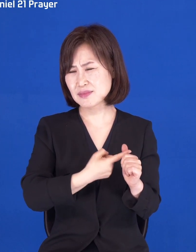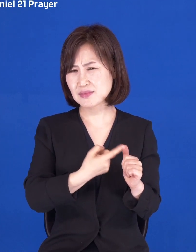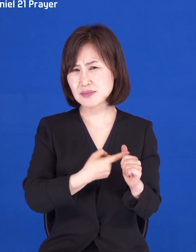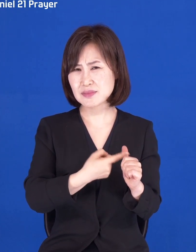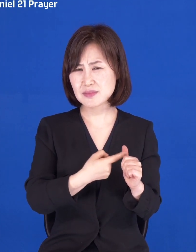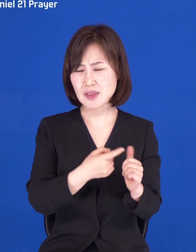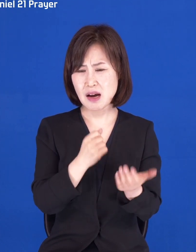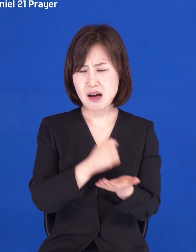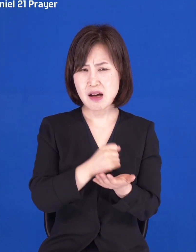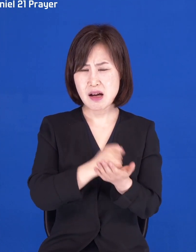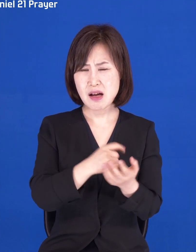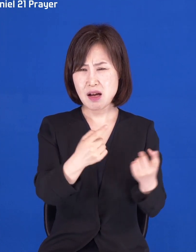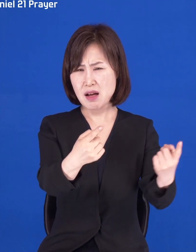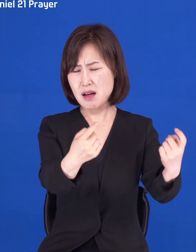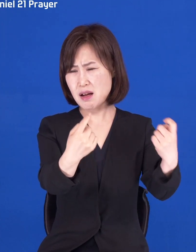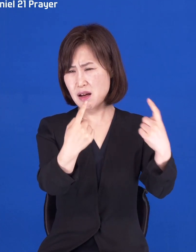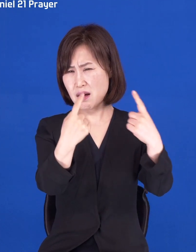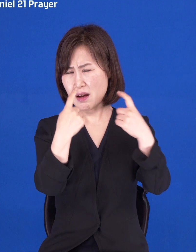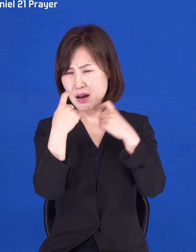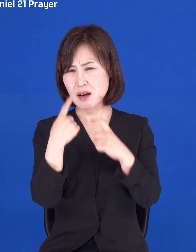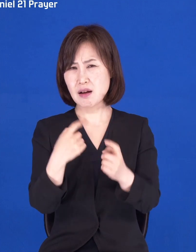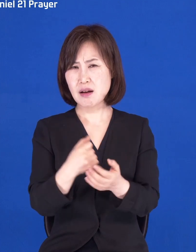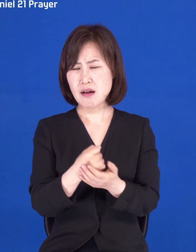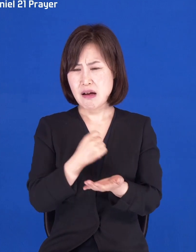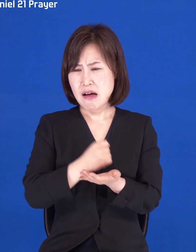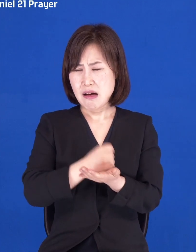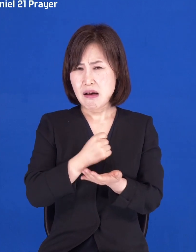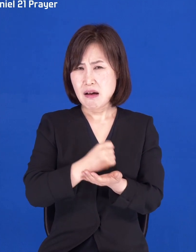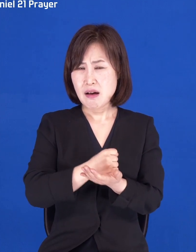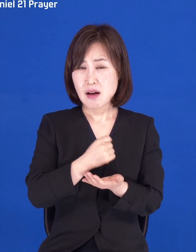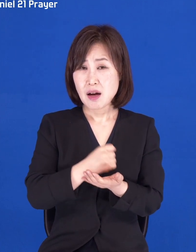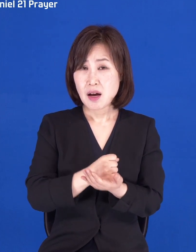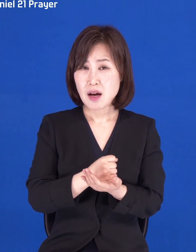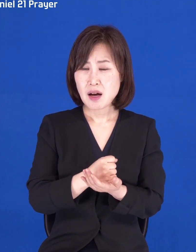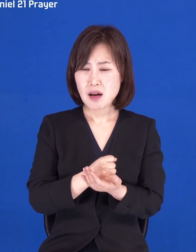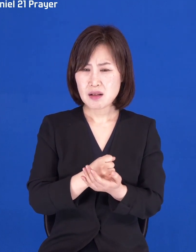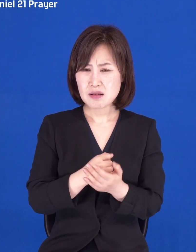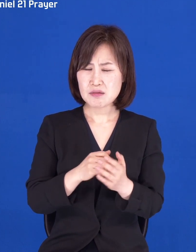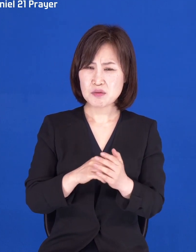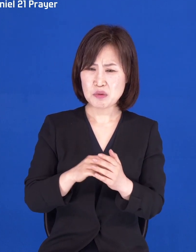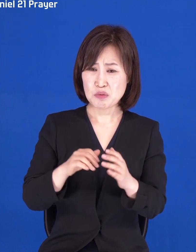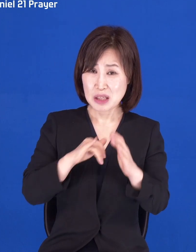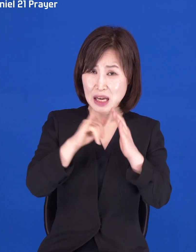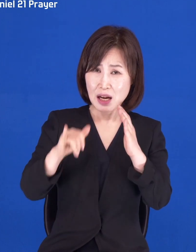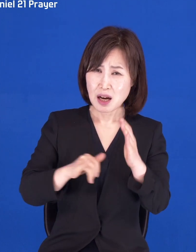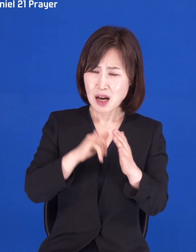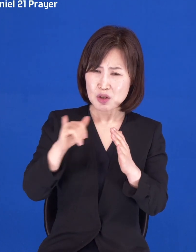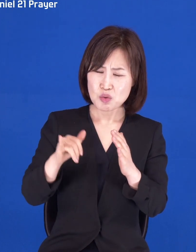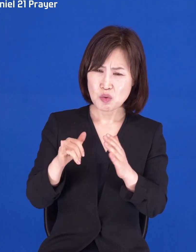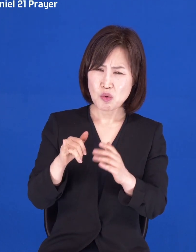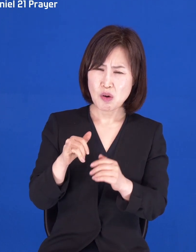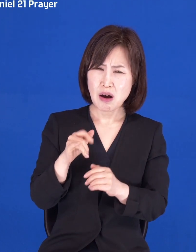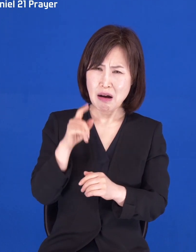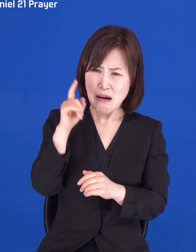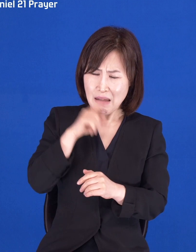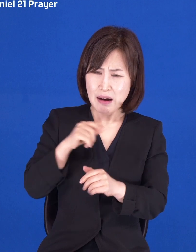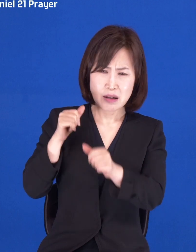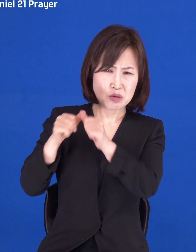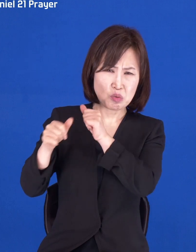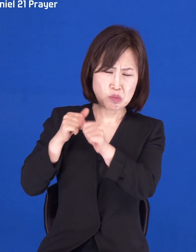비난의 시선과 그 수군거림, 그리고 저희 가족에 대한 흉흉한 소문들이 가득했습니다.